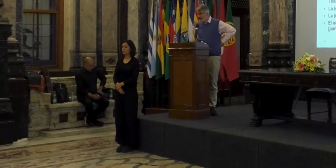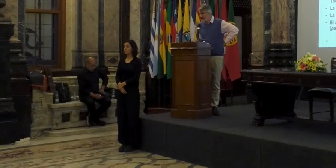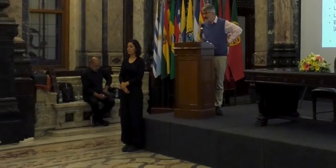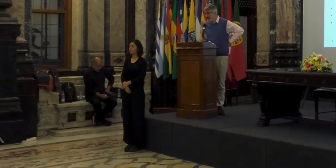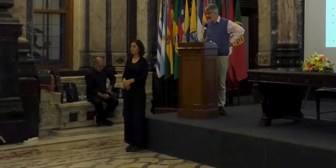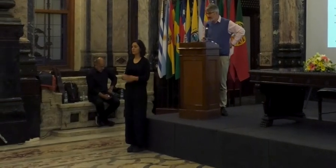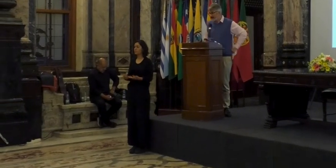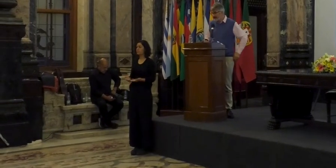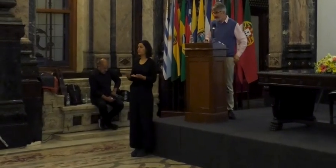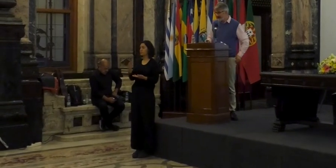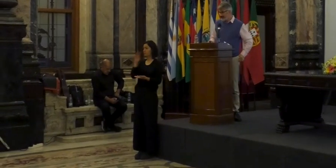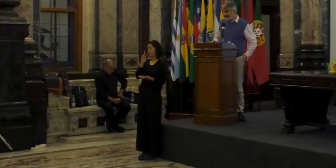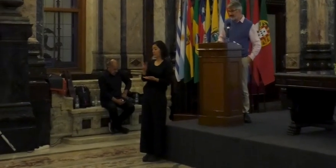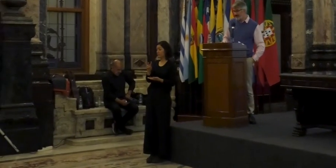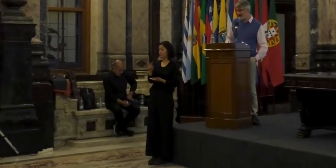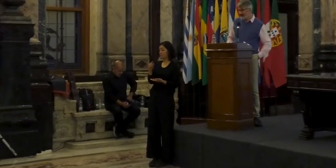Bueno, veis que